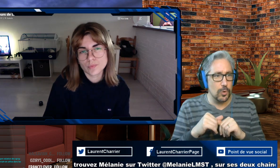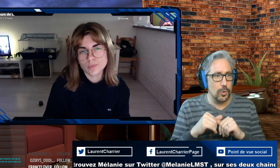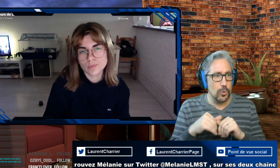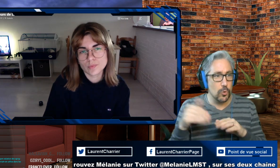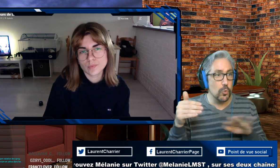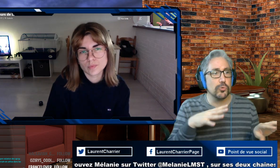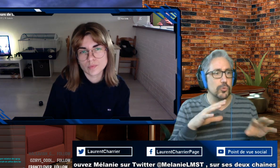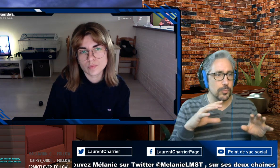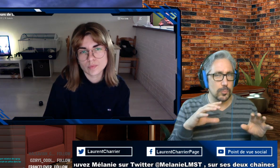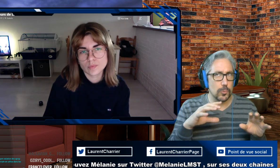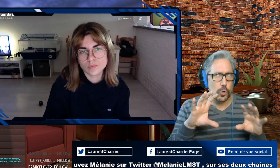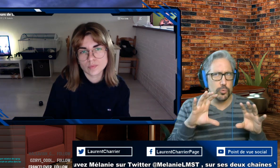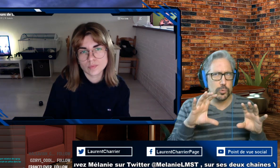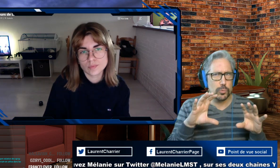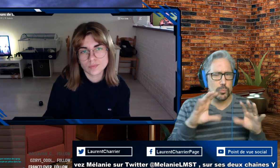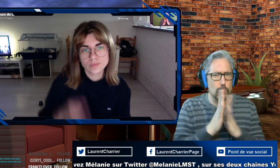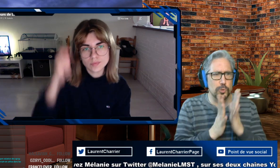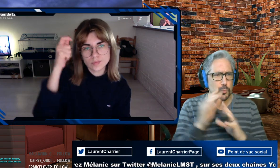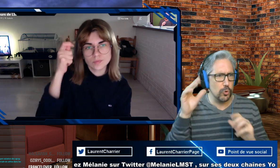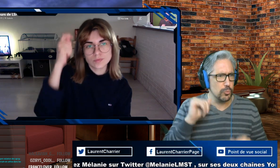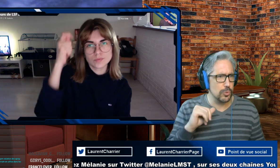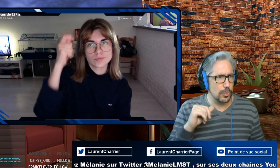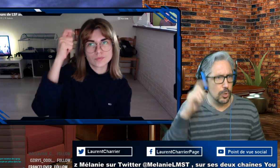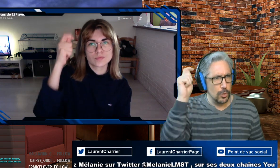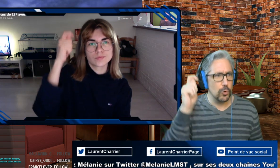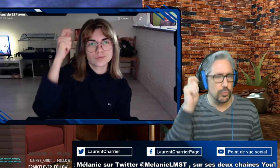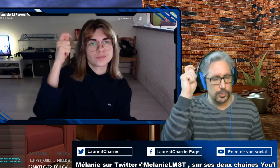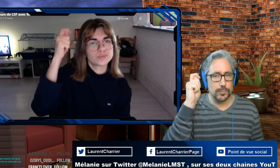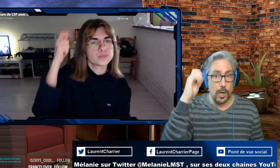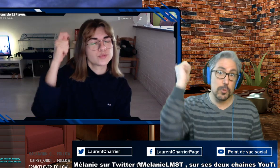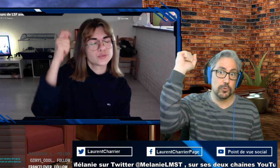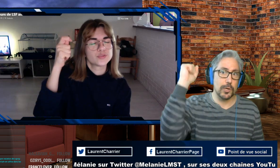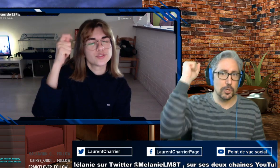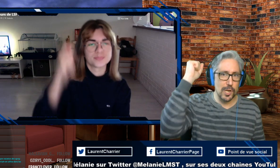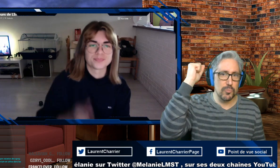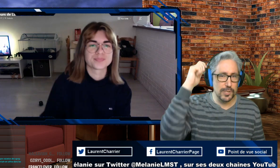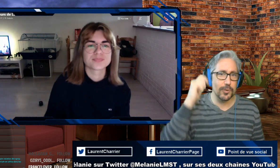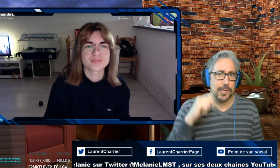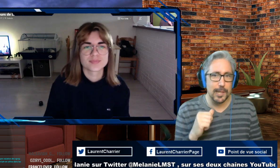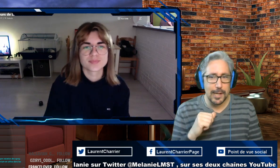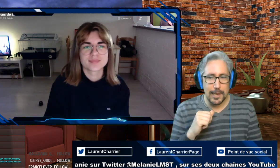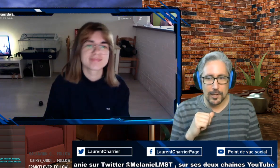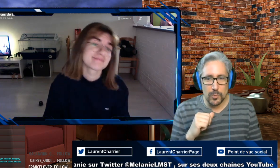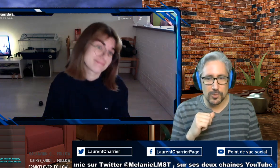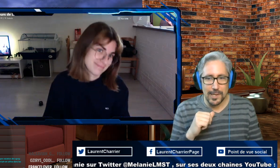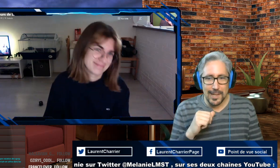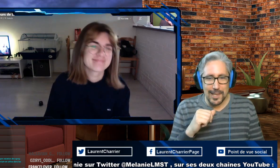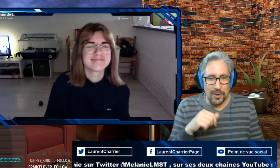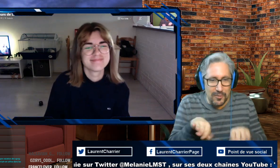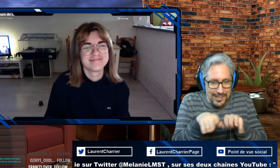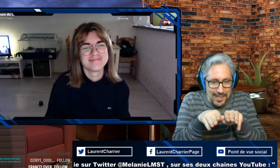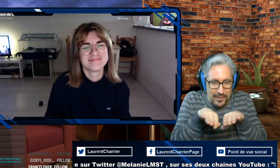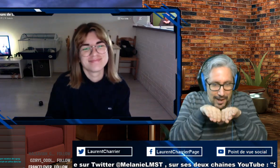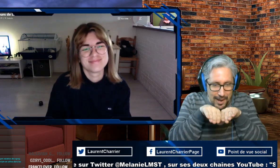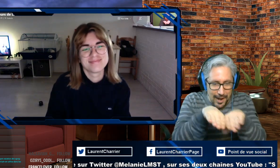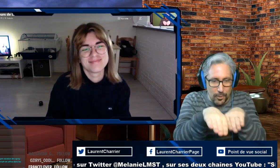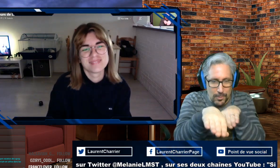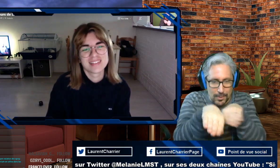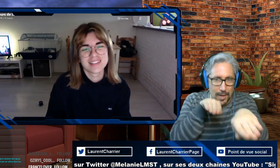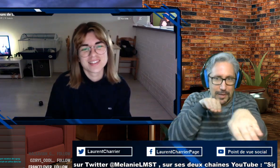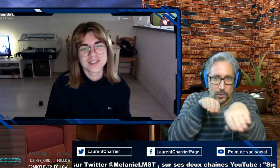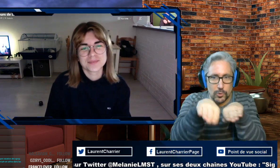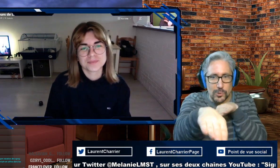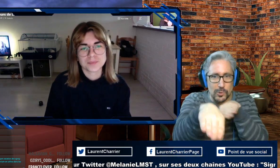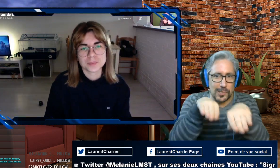ils attendaient le bus. Le bus. Le signe pour le bus, le bus. Ah oui, tu t'accroches à la poignée, ok. Le bus. Et en fait, il y avait la